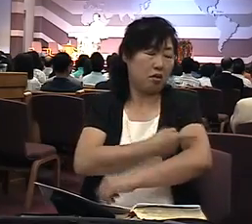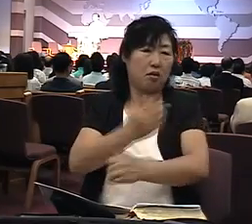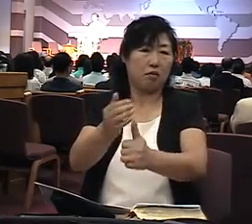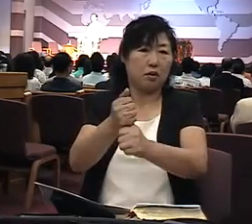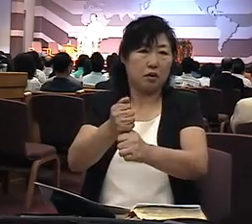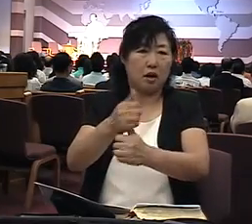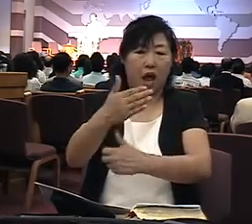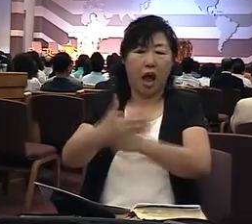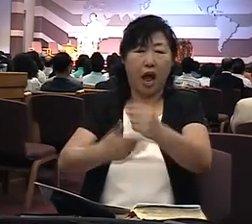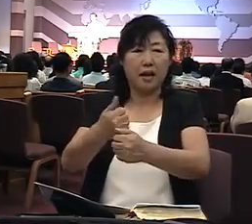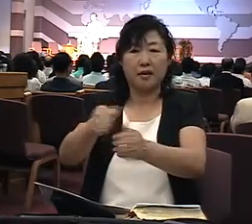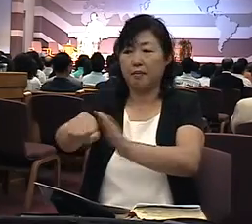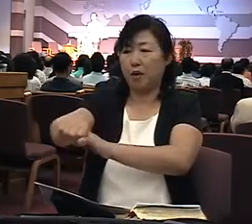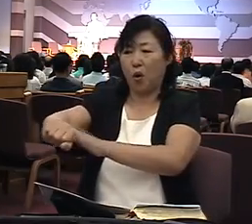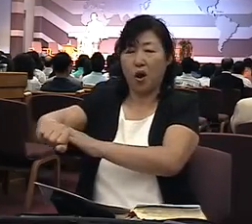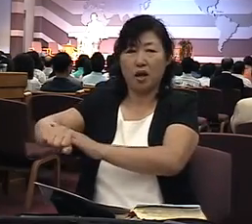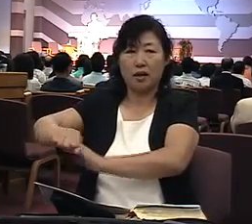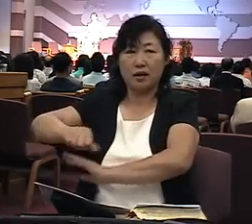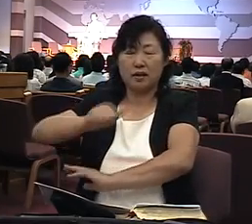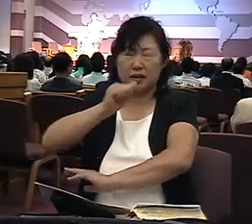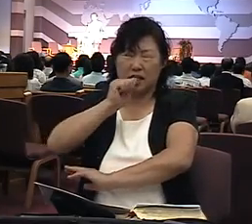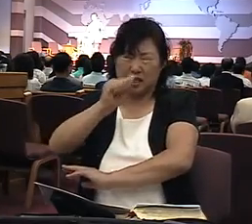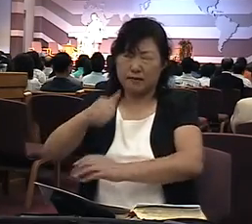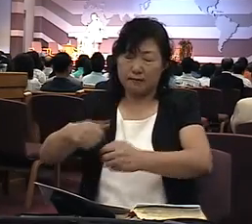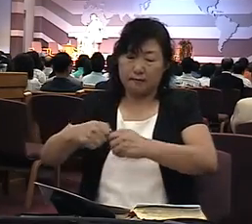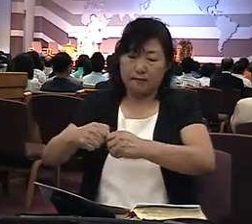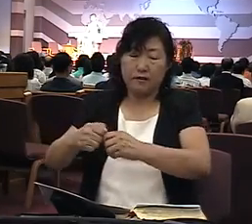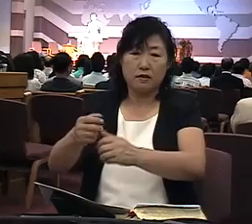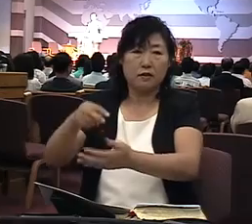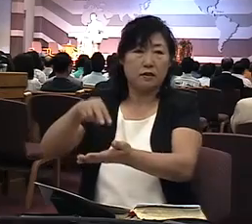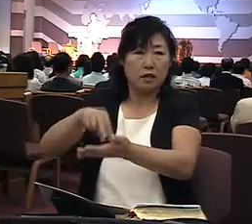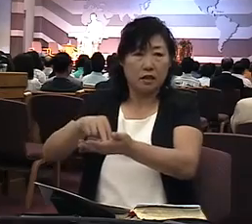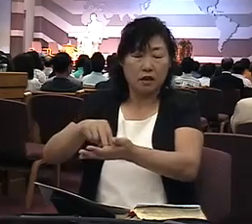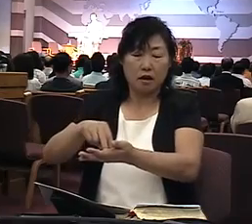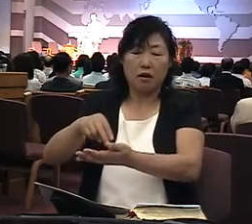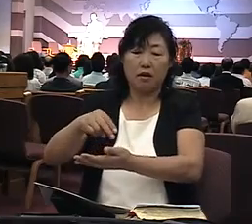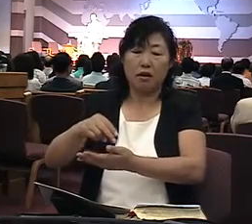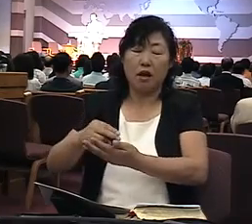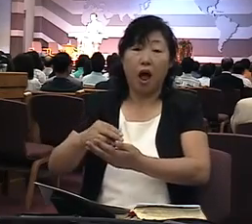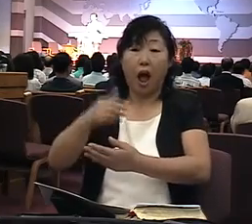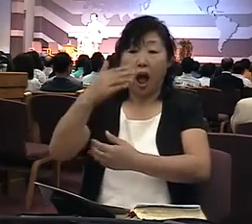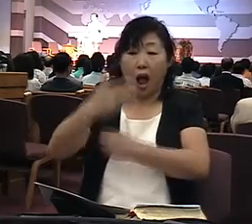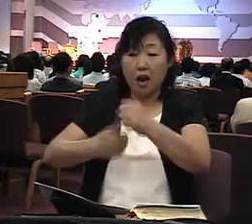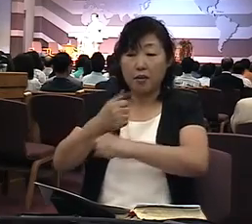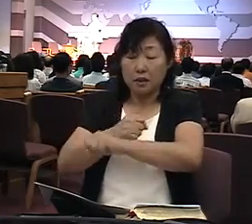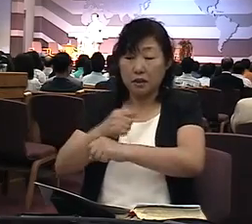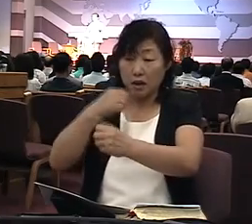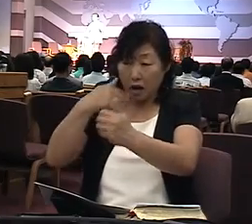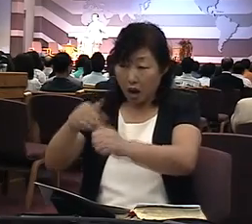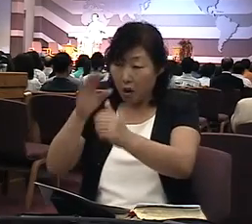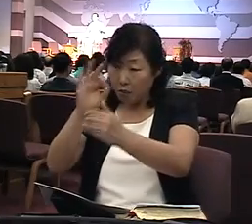서자 하나님이 하시는 일을 우리가 지금 다 보지 못할지라도 그의 선하심과 온전하심을